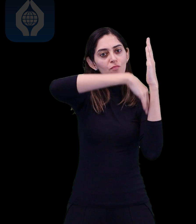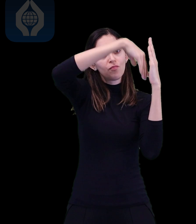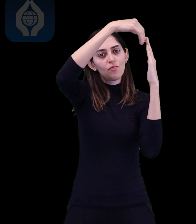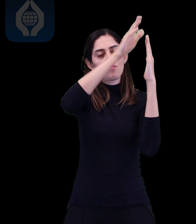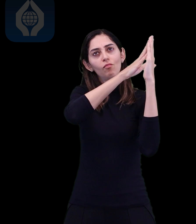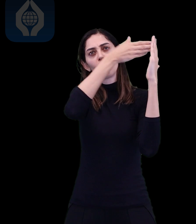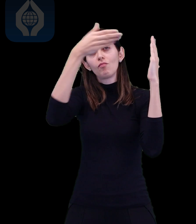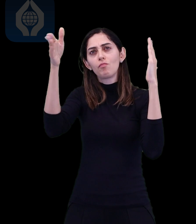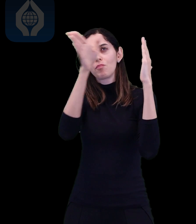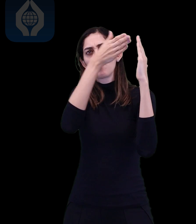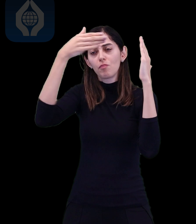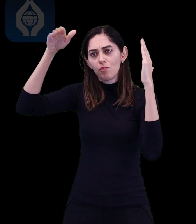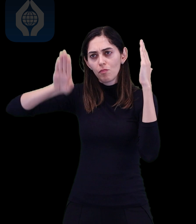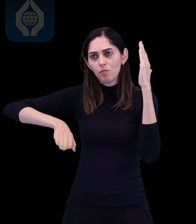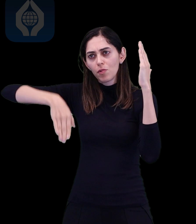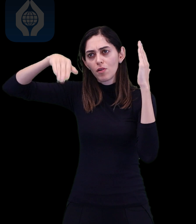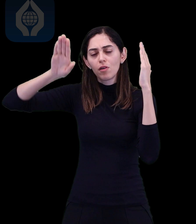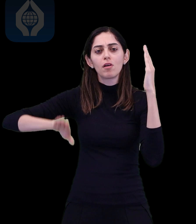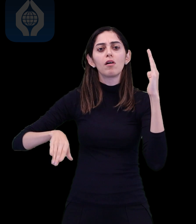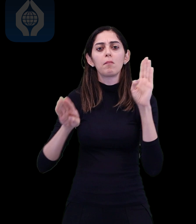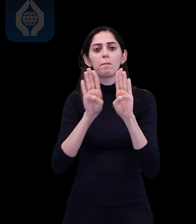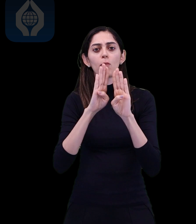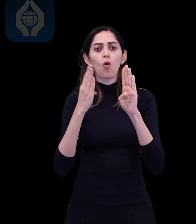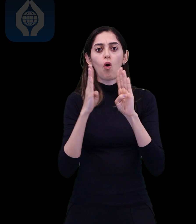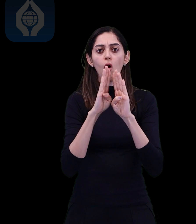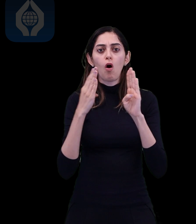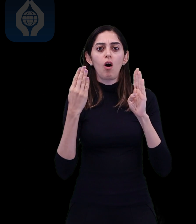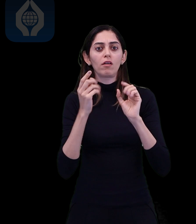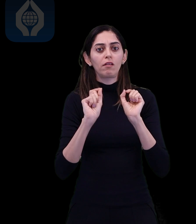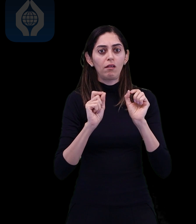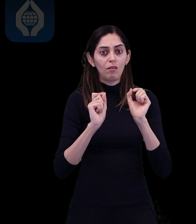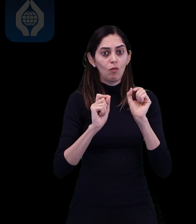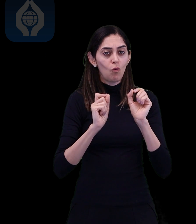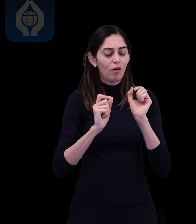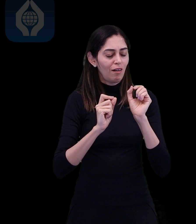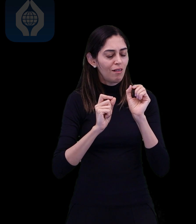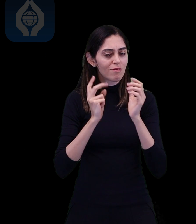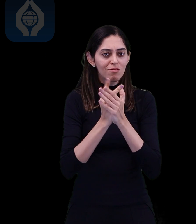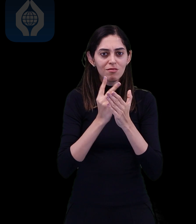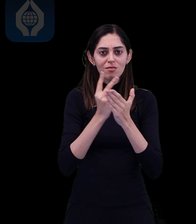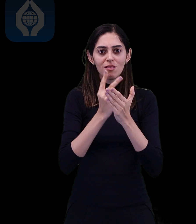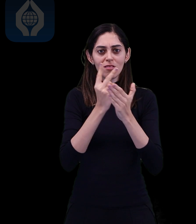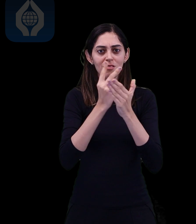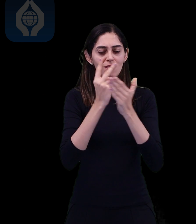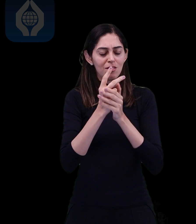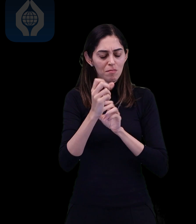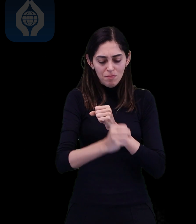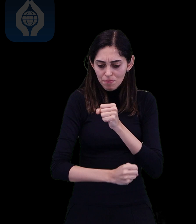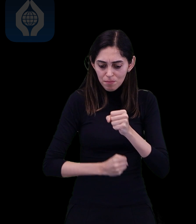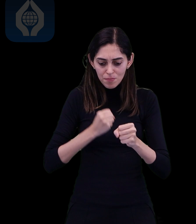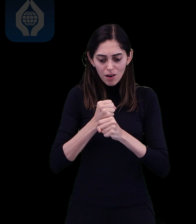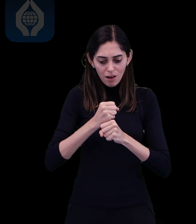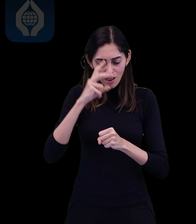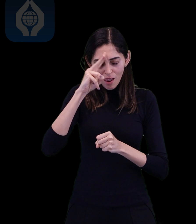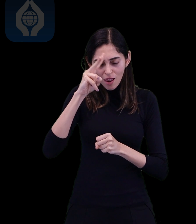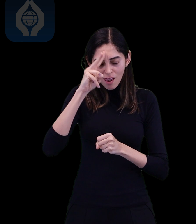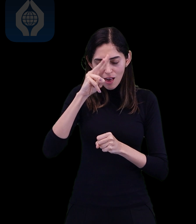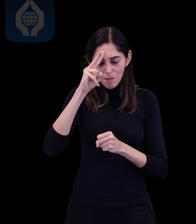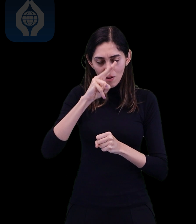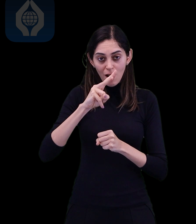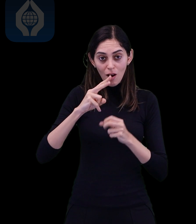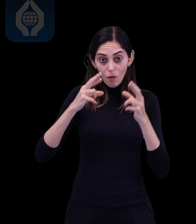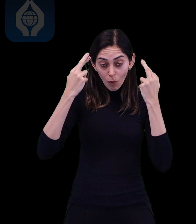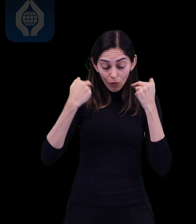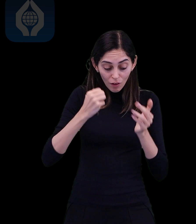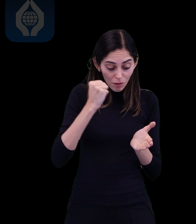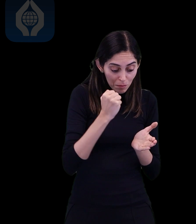sangue nos umbrais e na verga da casa? Deus lhe ordenou que todo ano deviam matar e comer um cordeiro